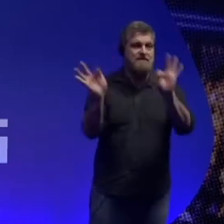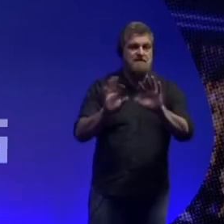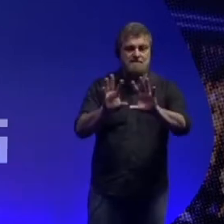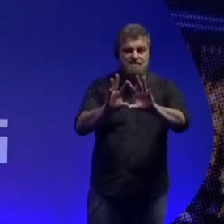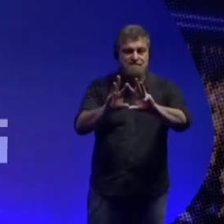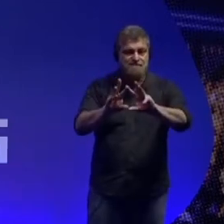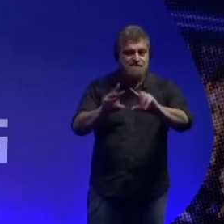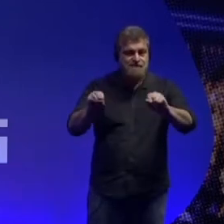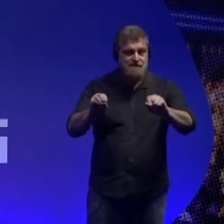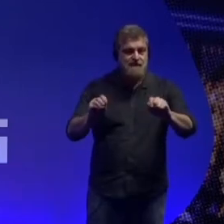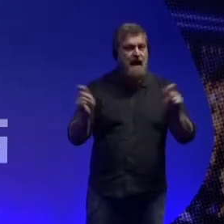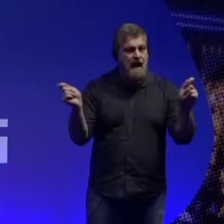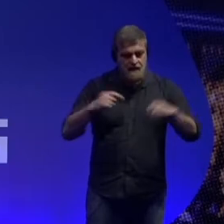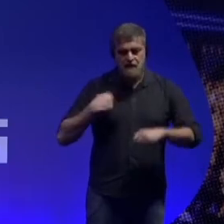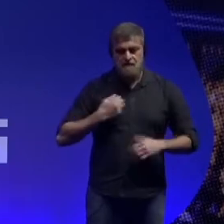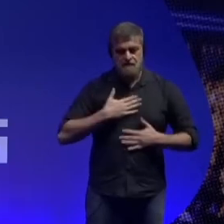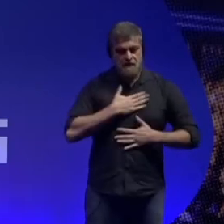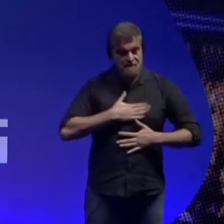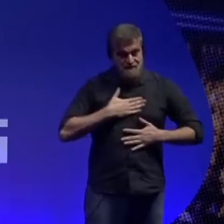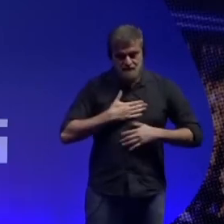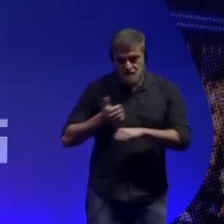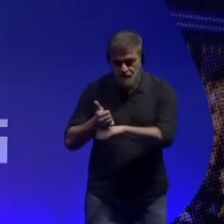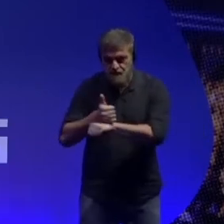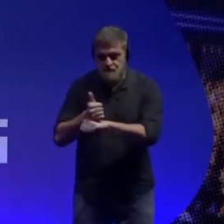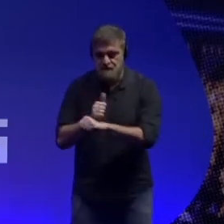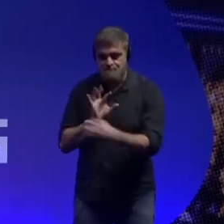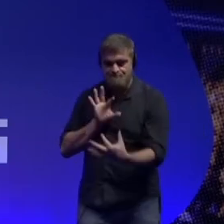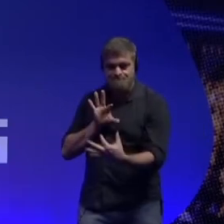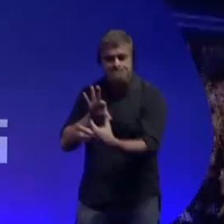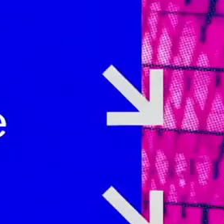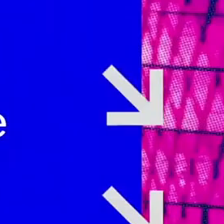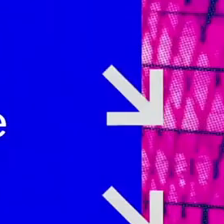e um pouquinho mais de satisfação com a nossa carreira.